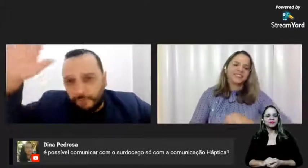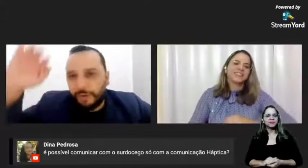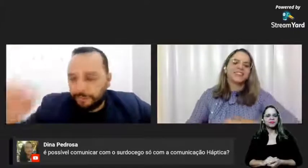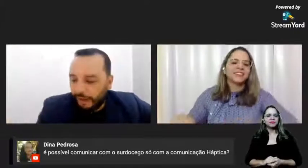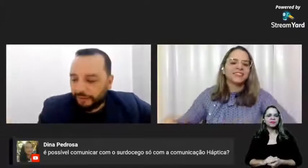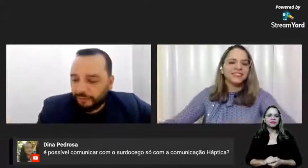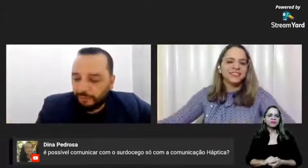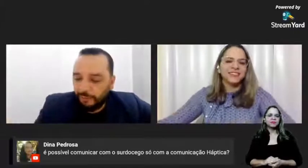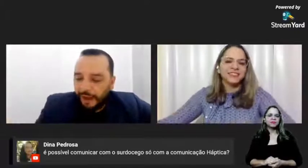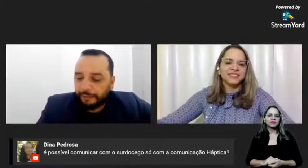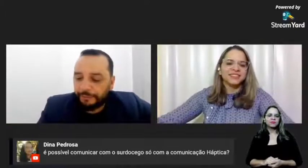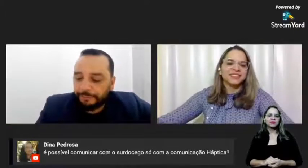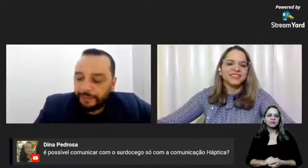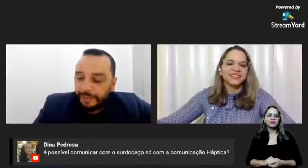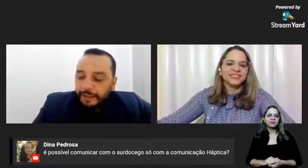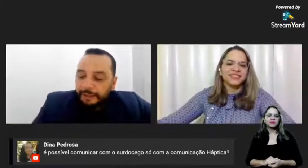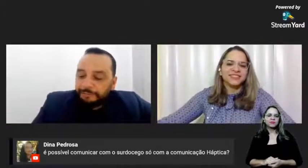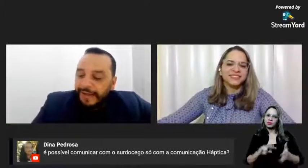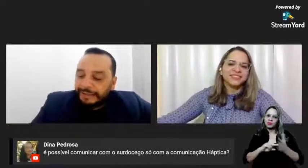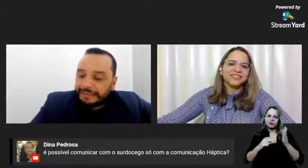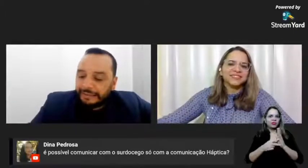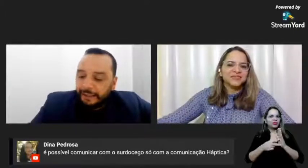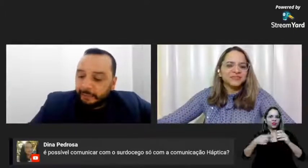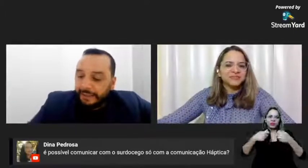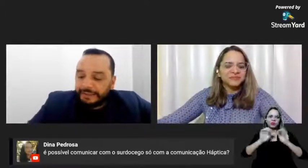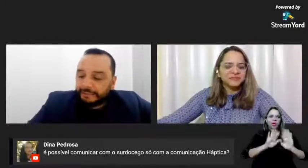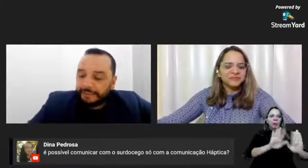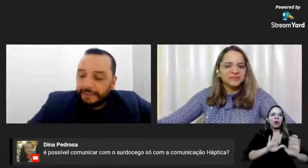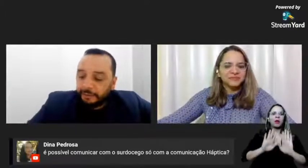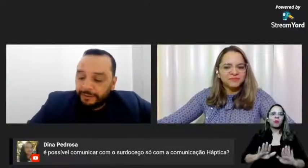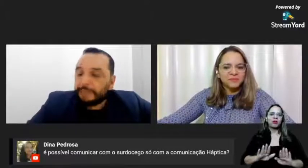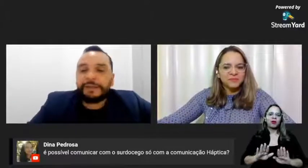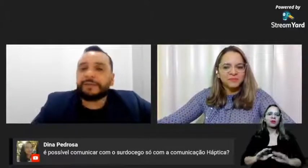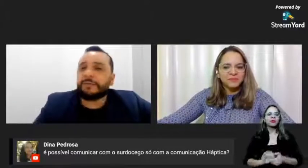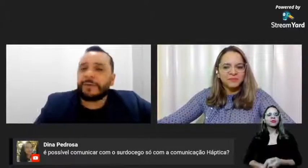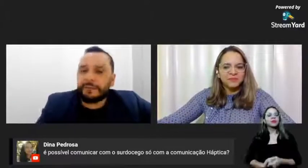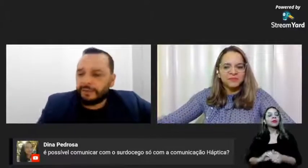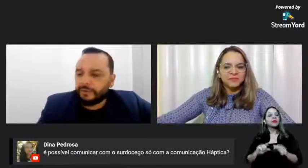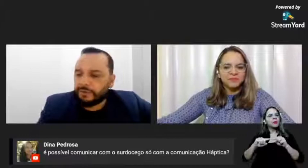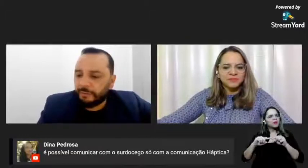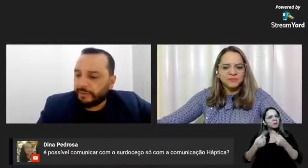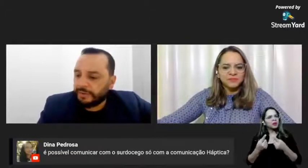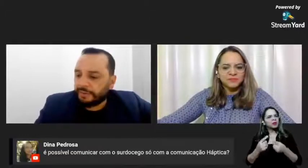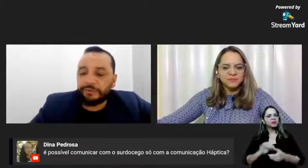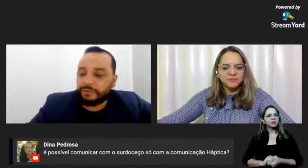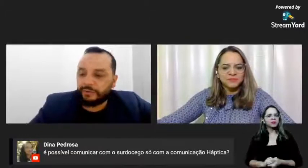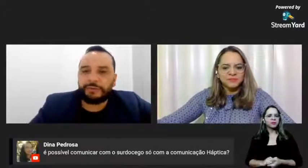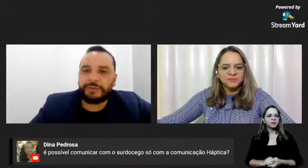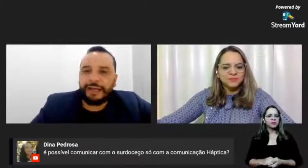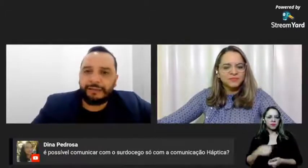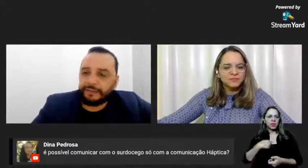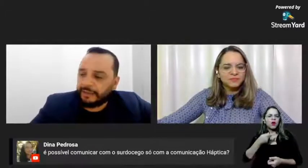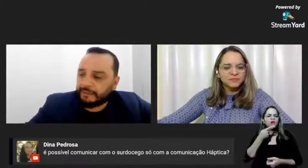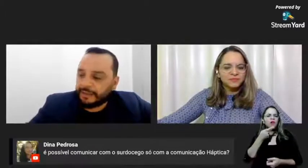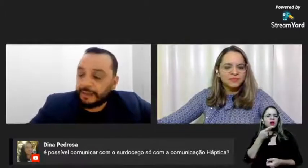que empurrar de um toboágua. Mas eu percebi, eu sempre digo isso, não só para meus amigos surdos cegos, né? Mas